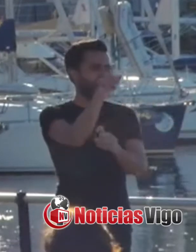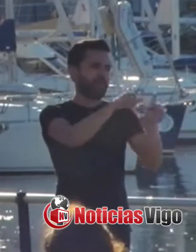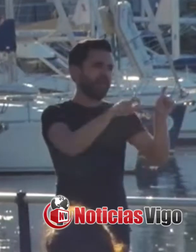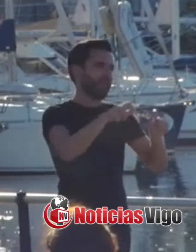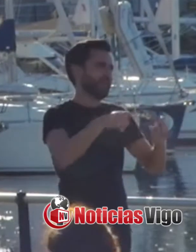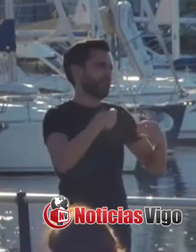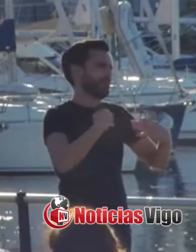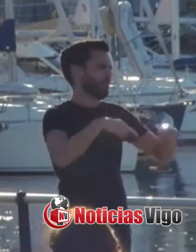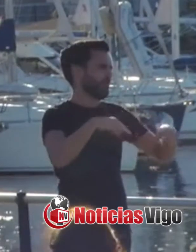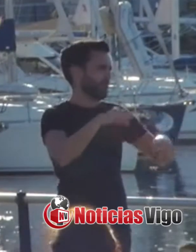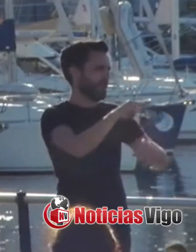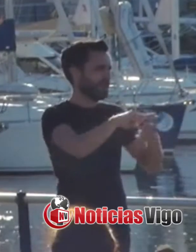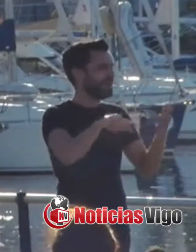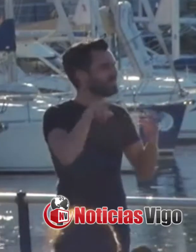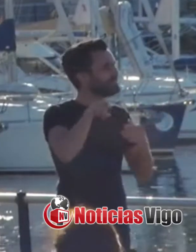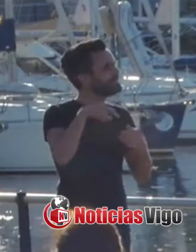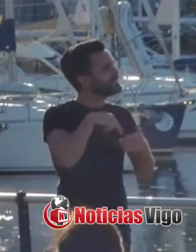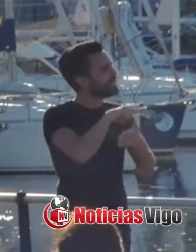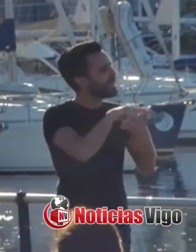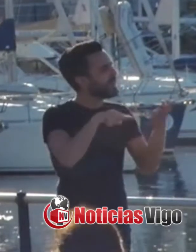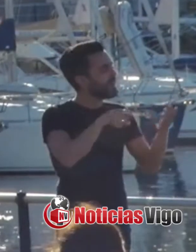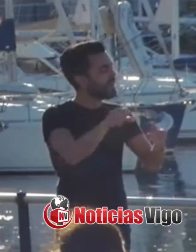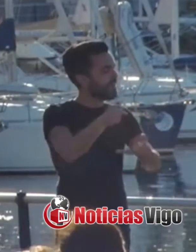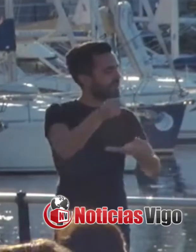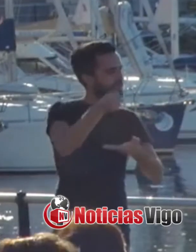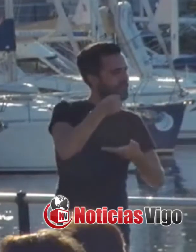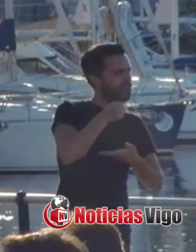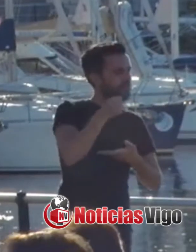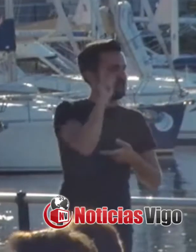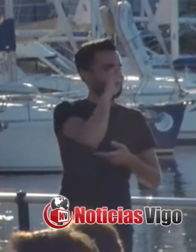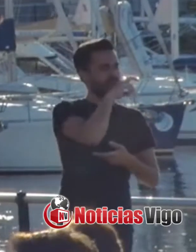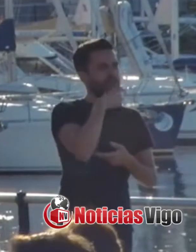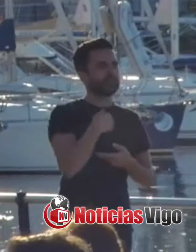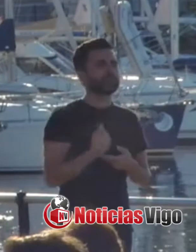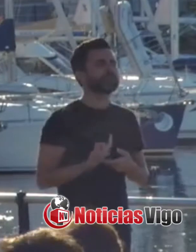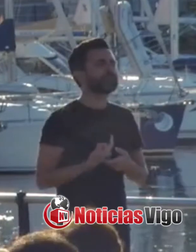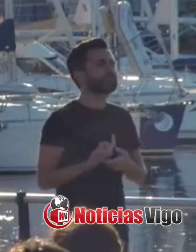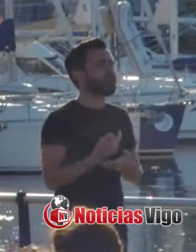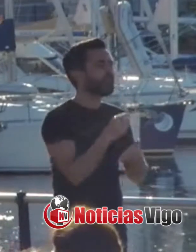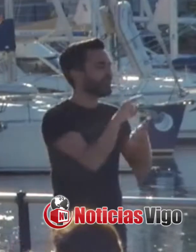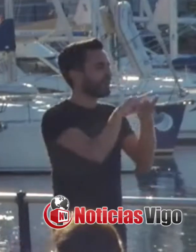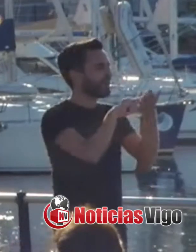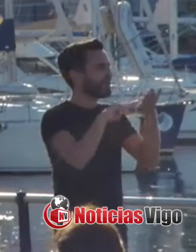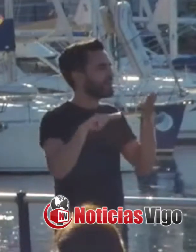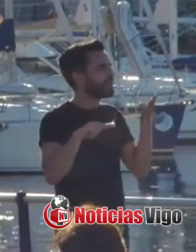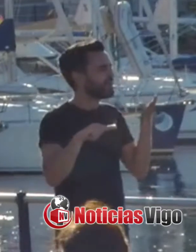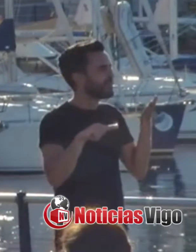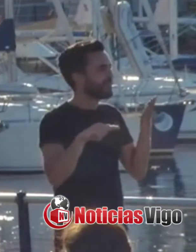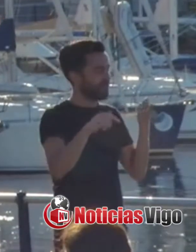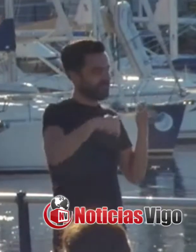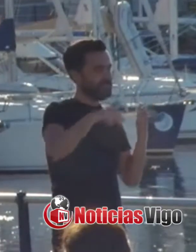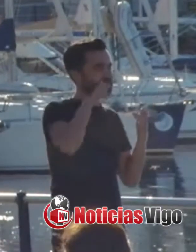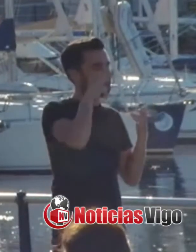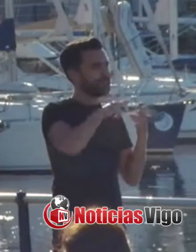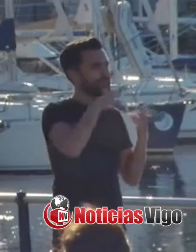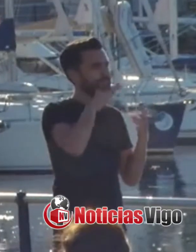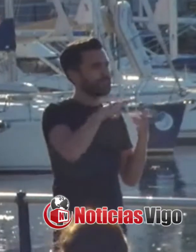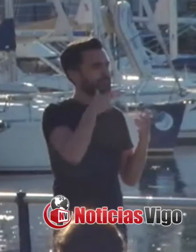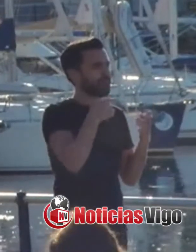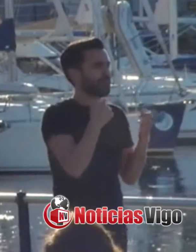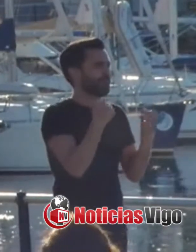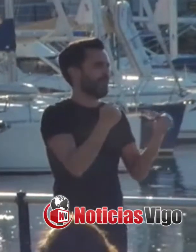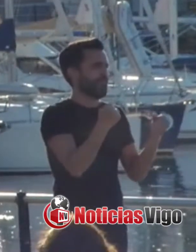bancario. Esa é a Galiza que nos deixa Feijó. E unha Galiza onde Vigo vai perdendo